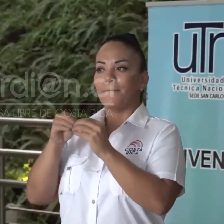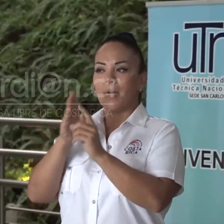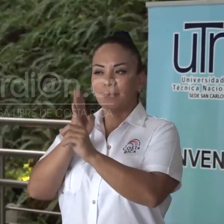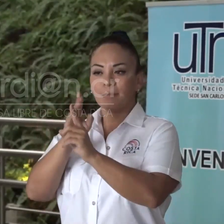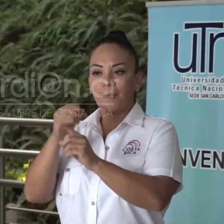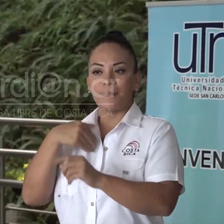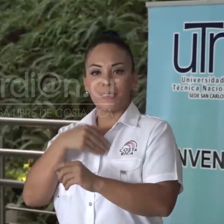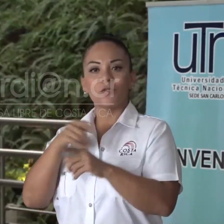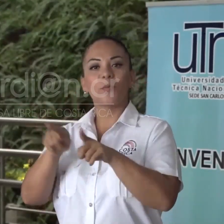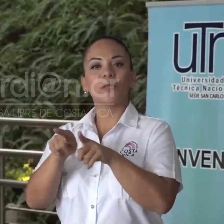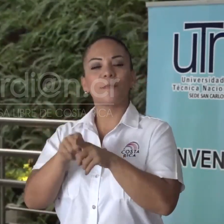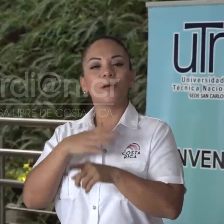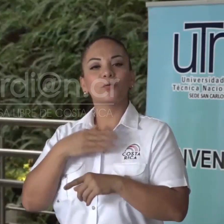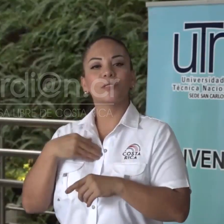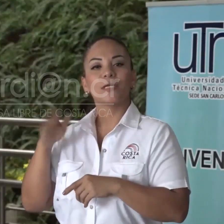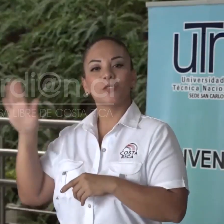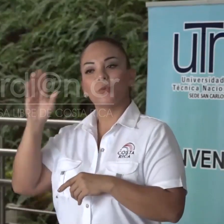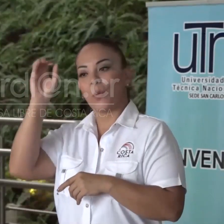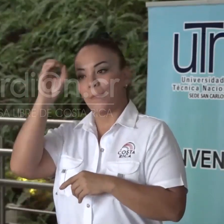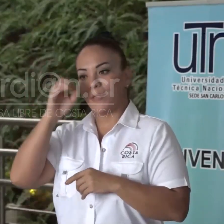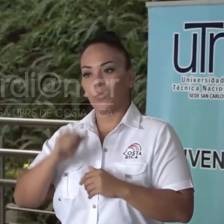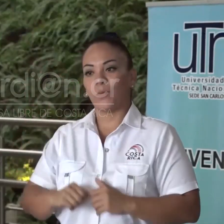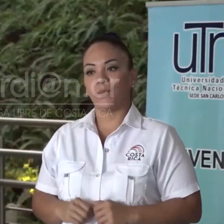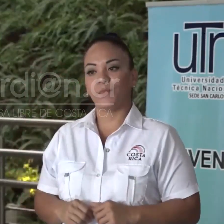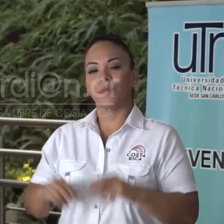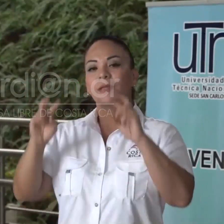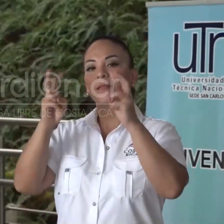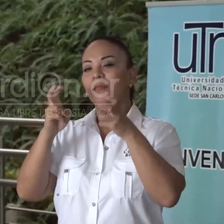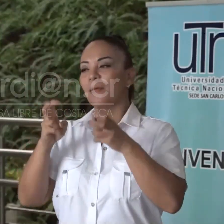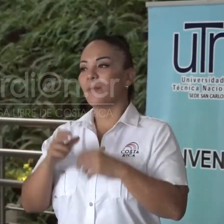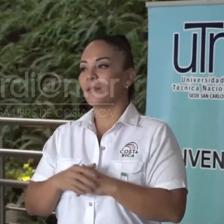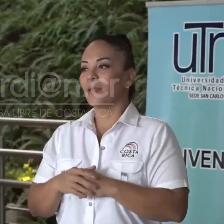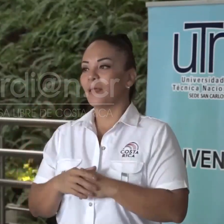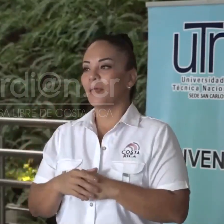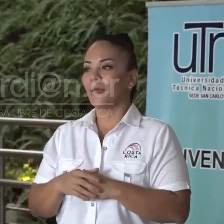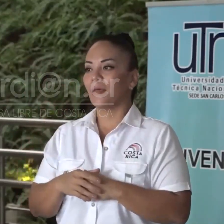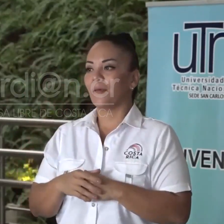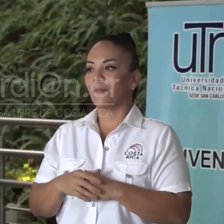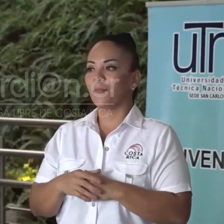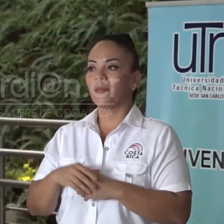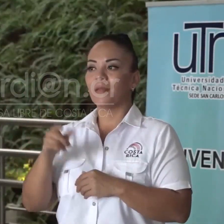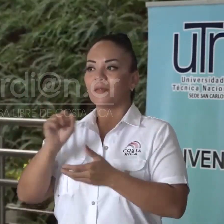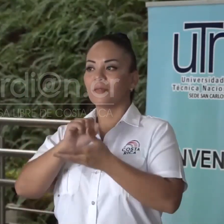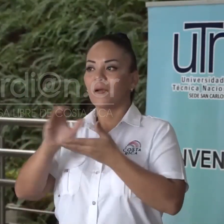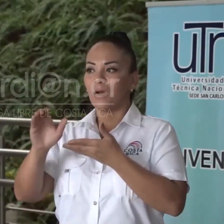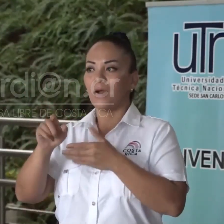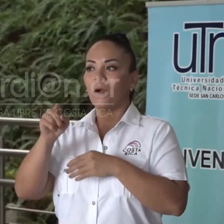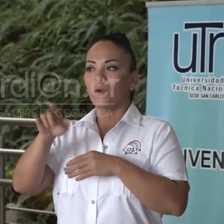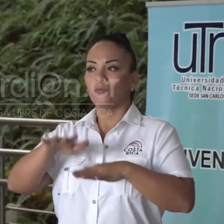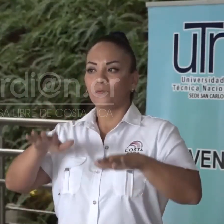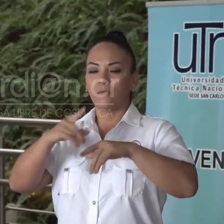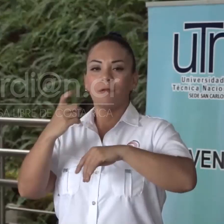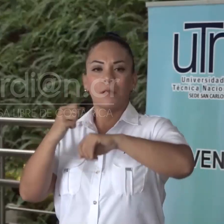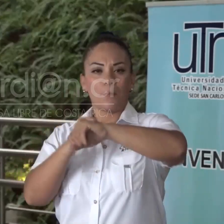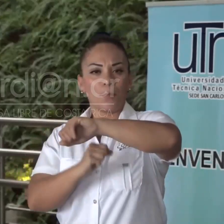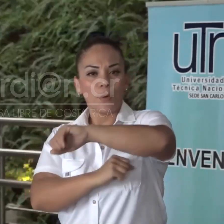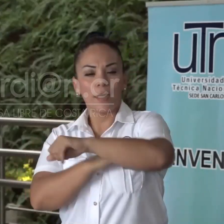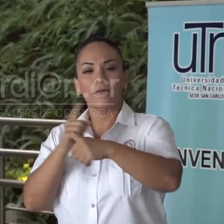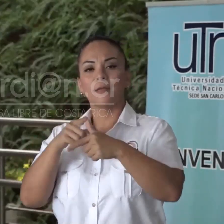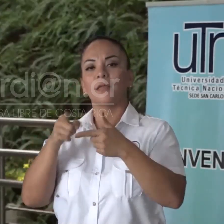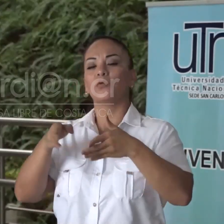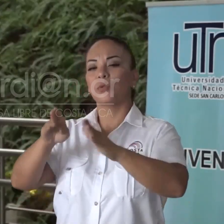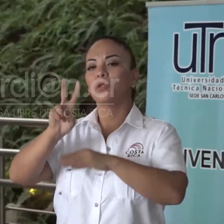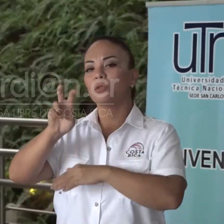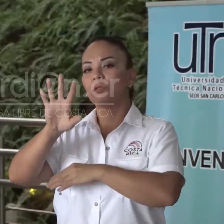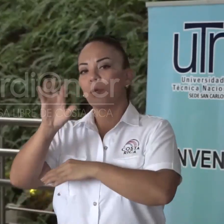me gustaría también su opinión. El asunto de Venado de San Carlos sigue incomunicado por falta de puente, el asunto de la ruta